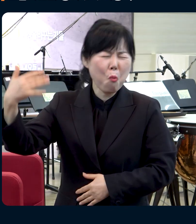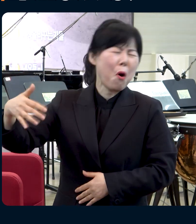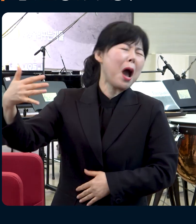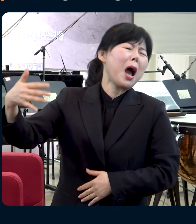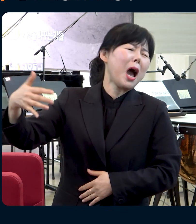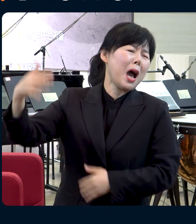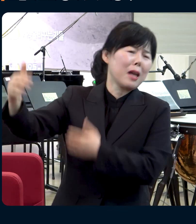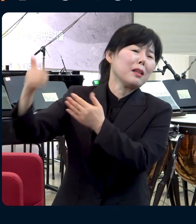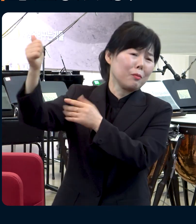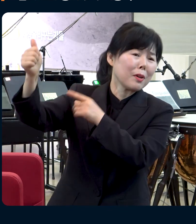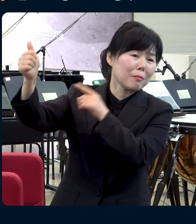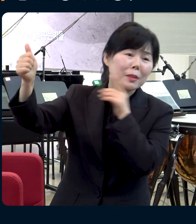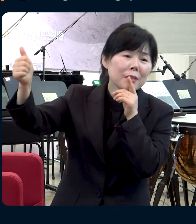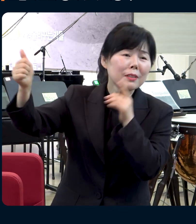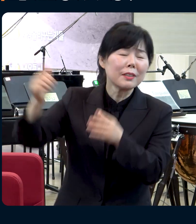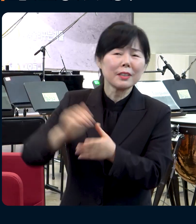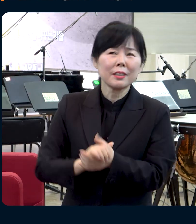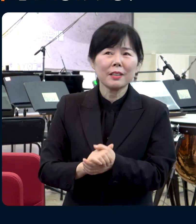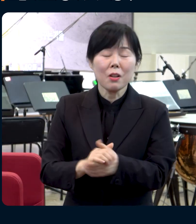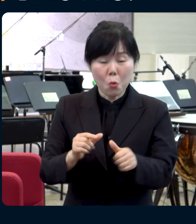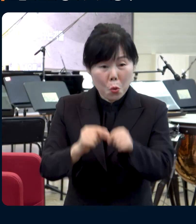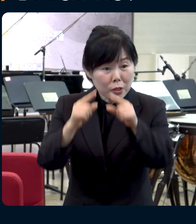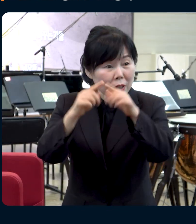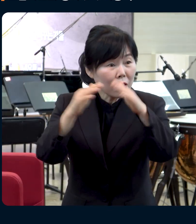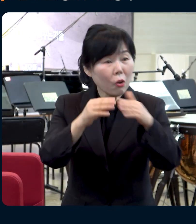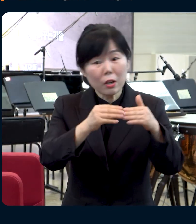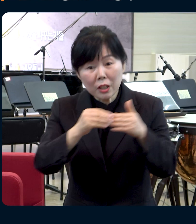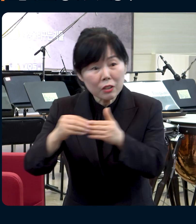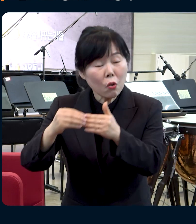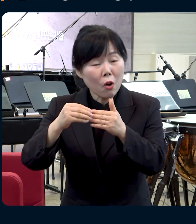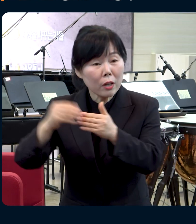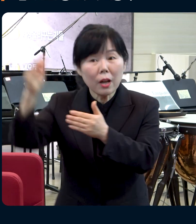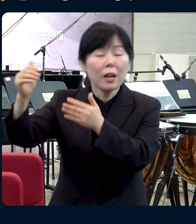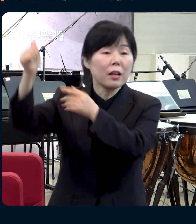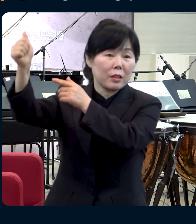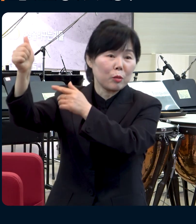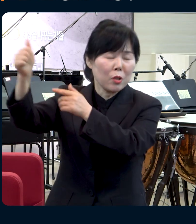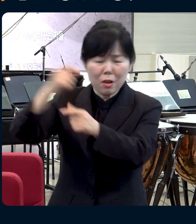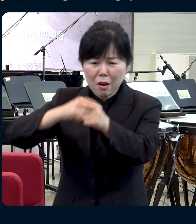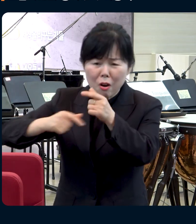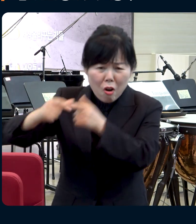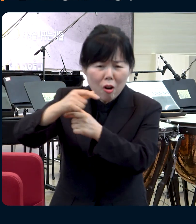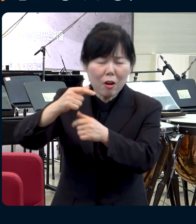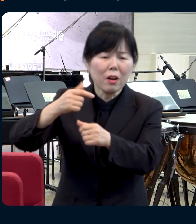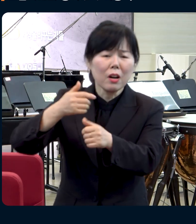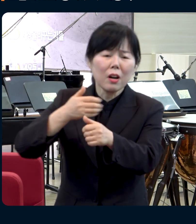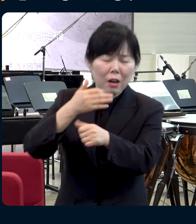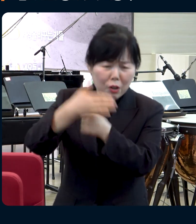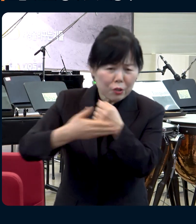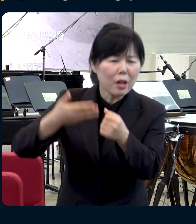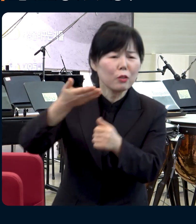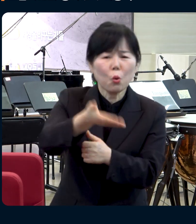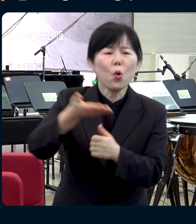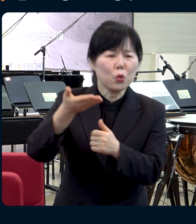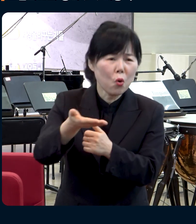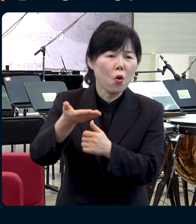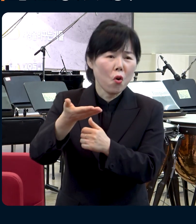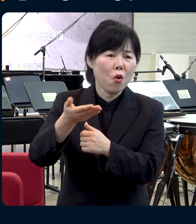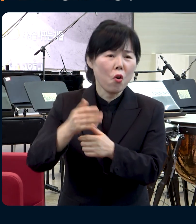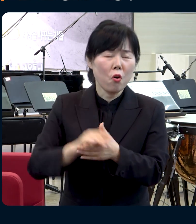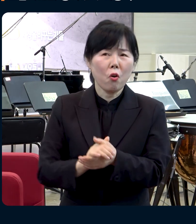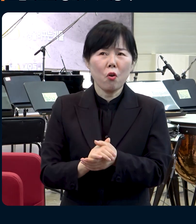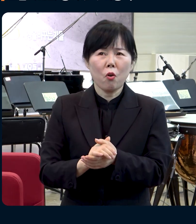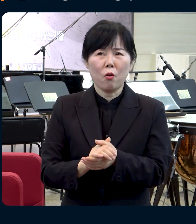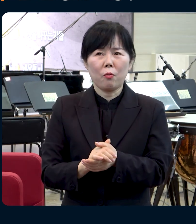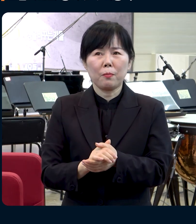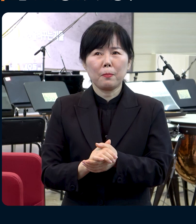여러분, 하나님께서 여러분 지금까지 우리 호산나 교회를 인도하면서 얼마나 큰 은혜를 주셨습니까? 하나님께서 엄청난 은혜를 우리 호산나